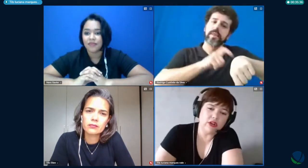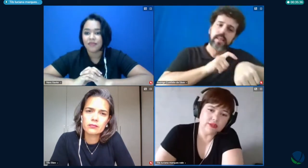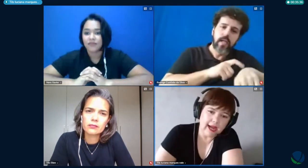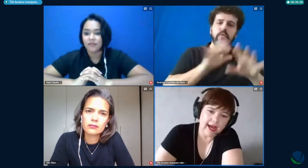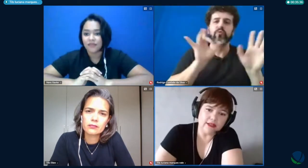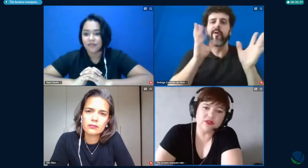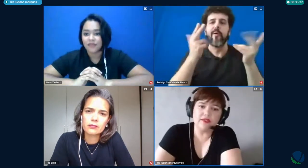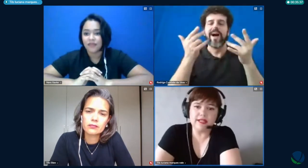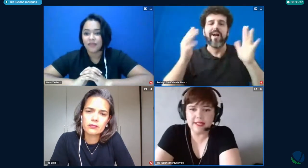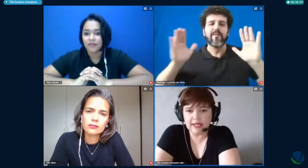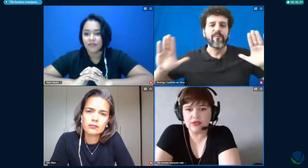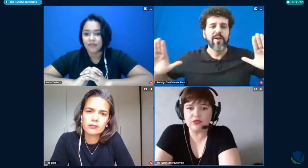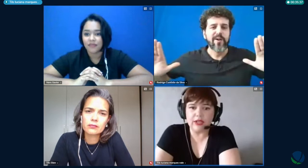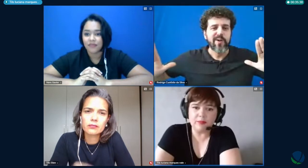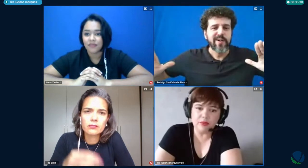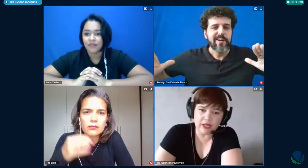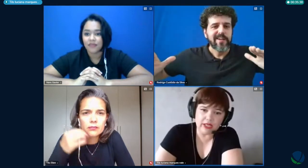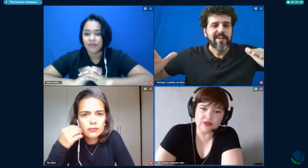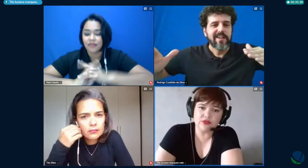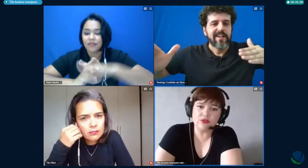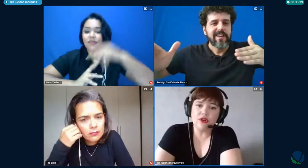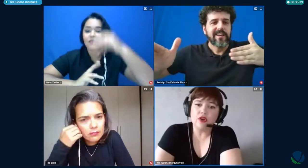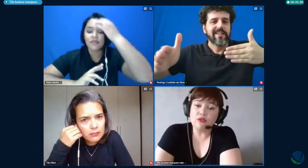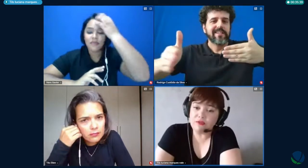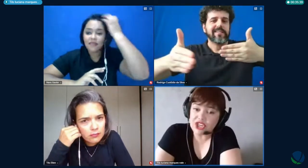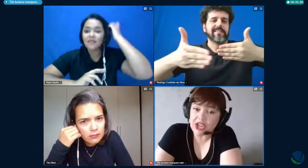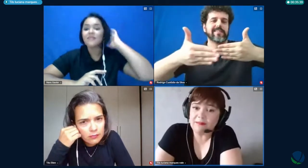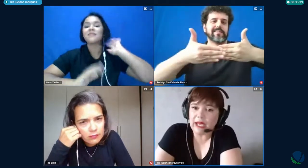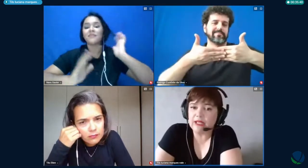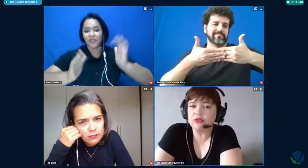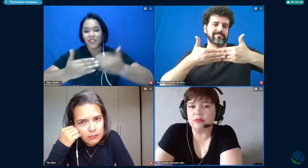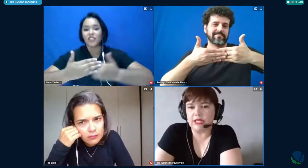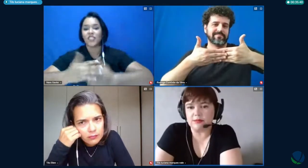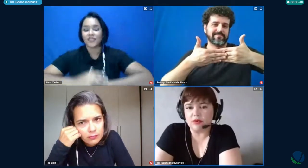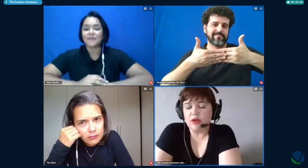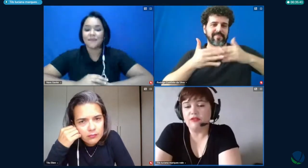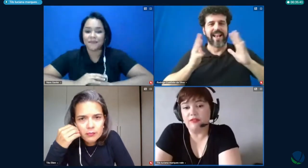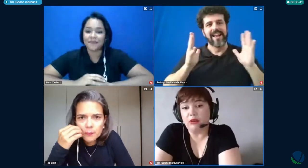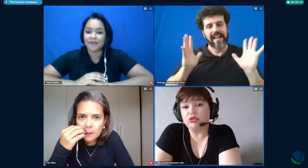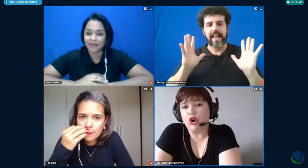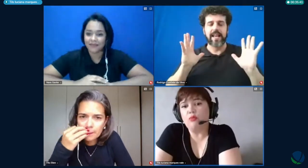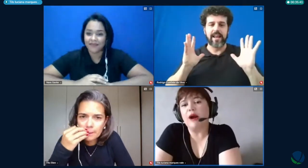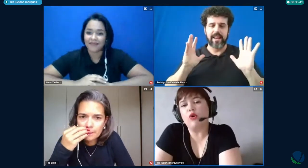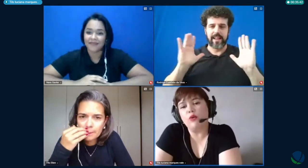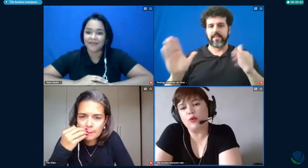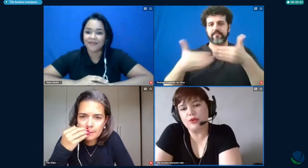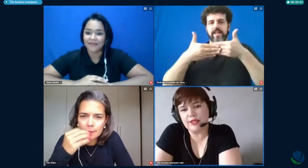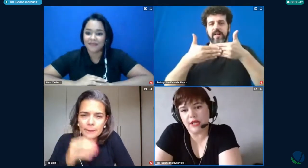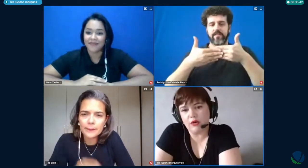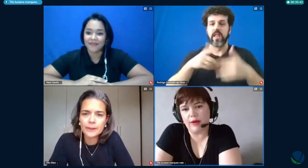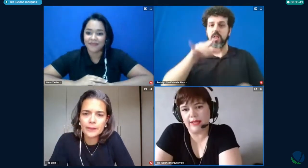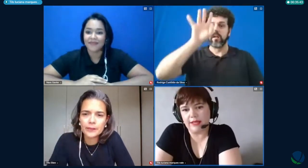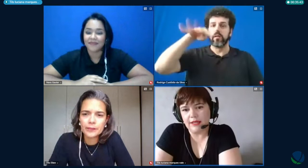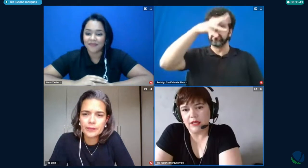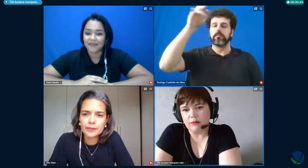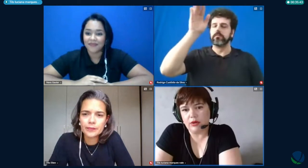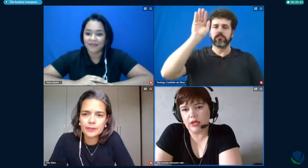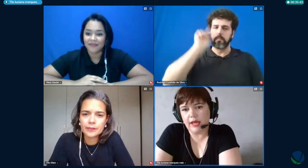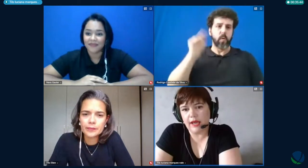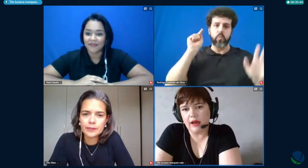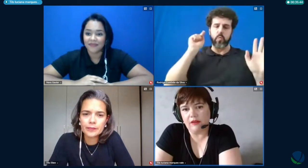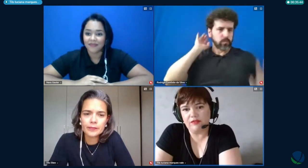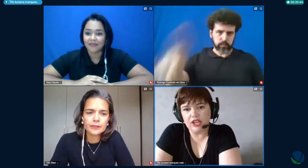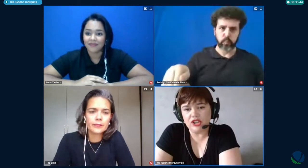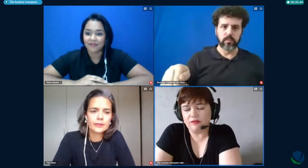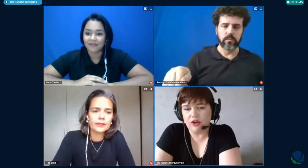pesquisa recolheu dados, fez isso, tempo isso, um fechamento mesmo. Faltou uma conclusão aí,